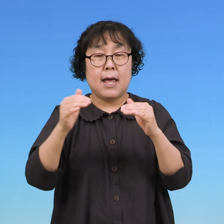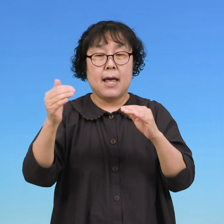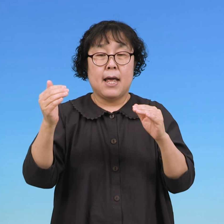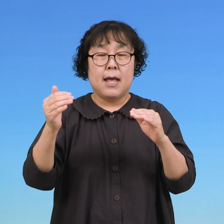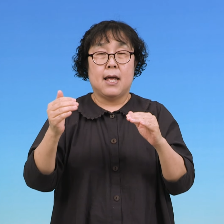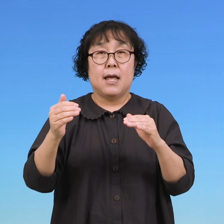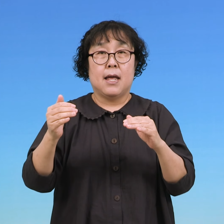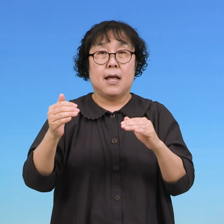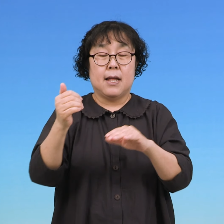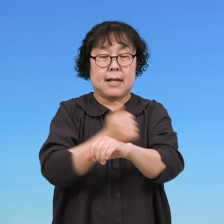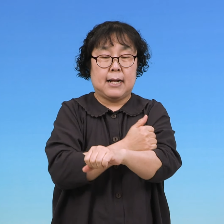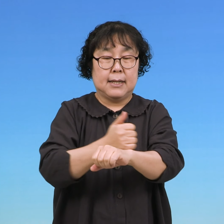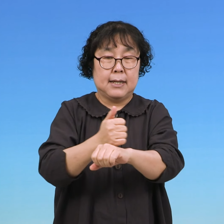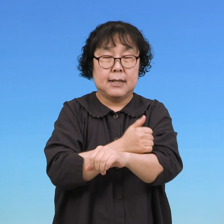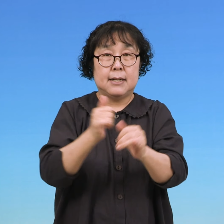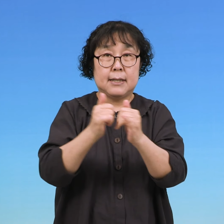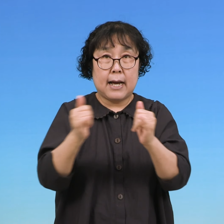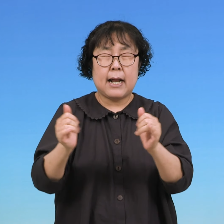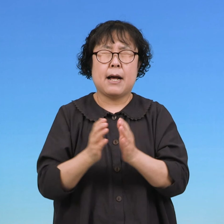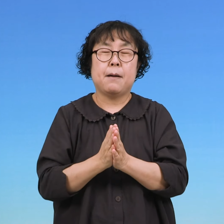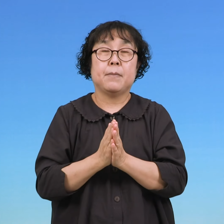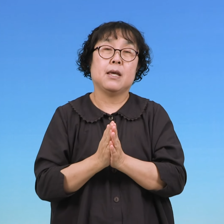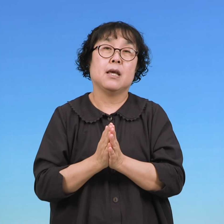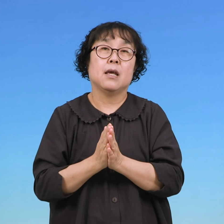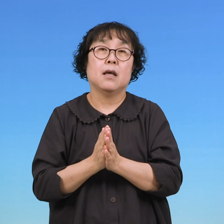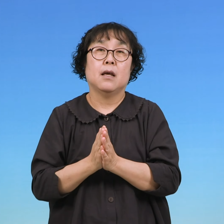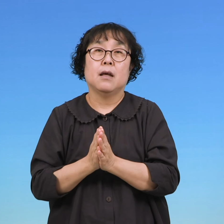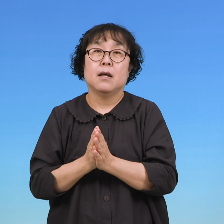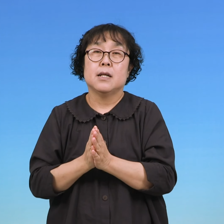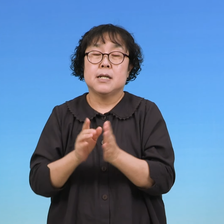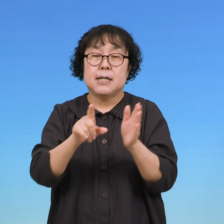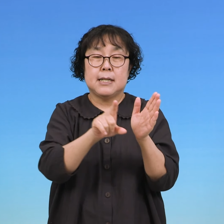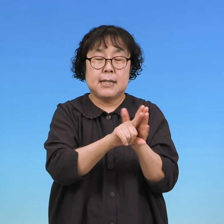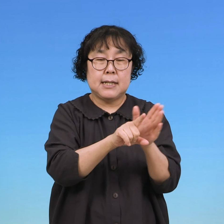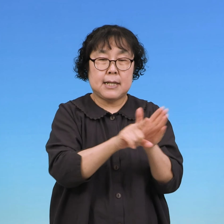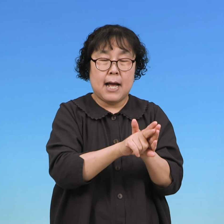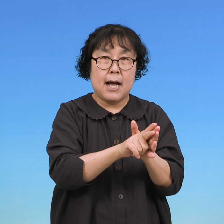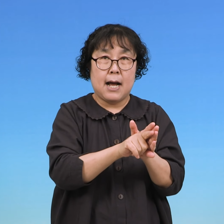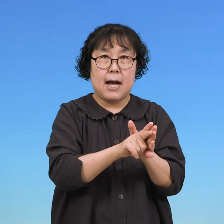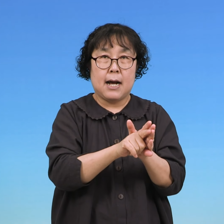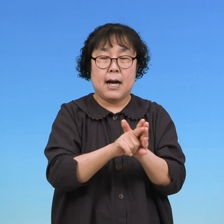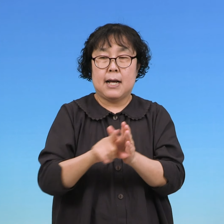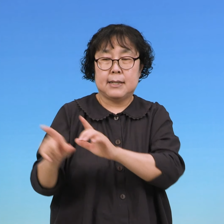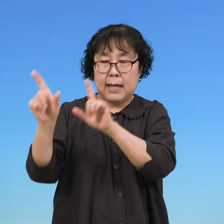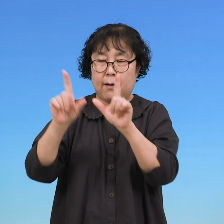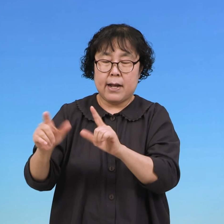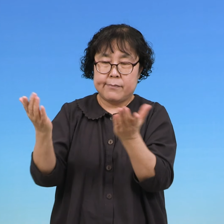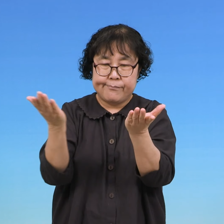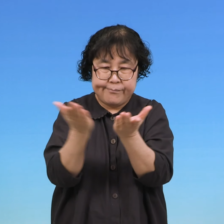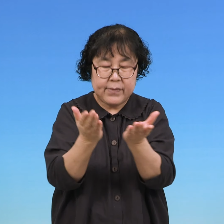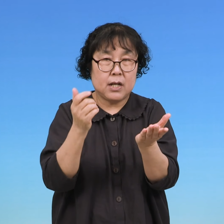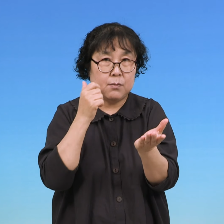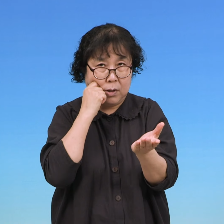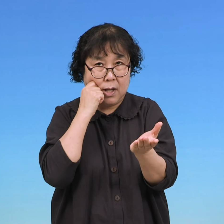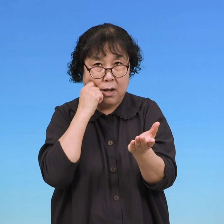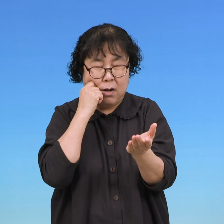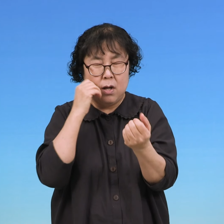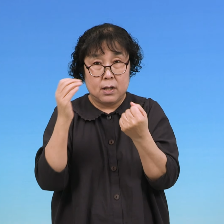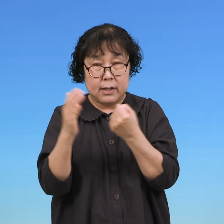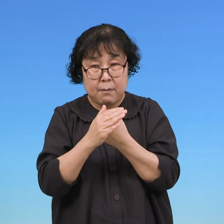신앙과 삶을 일치시키지 못해 불신자와 그 차별성을 보이는데 실패하고 있는 현상을 허상이라고 한다.